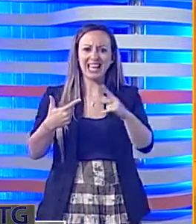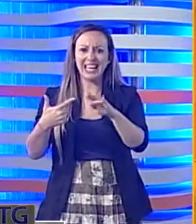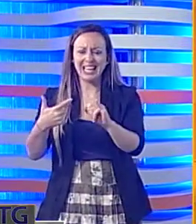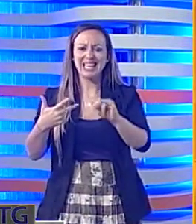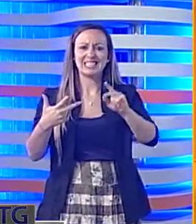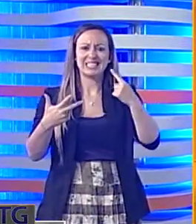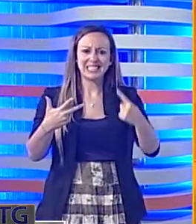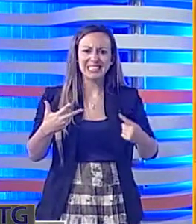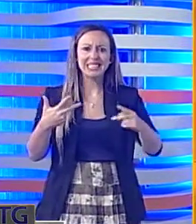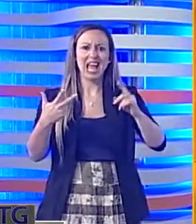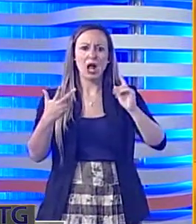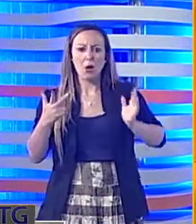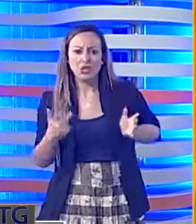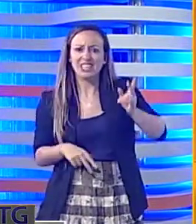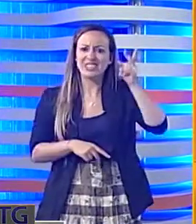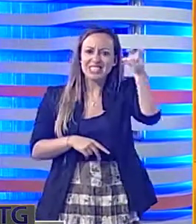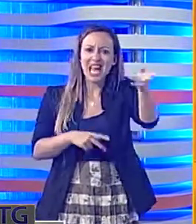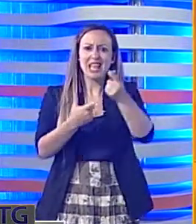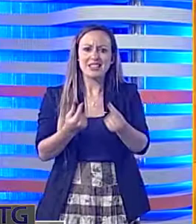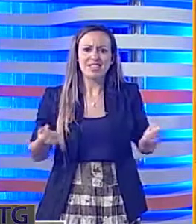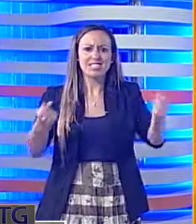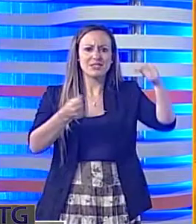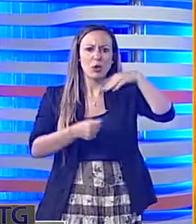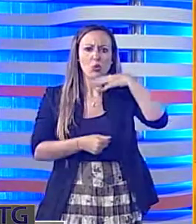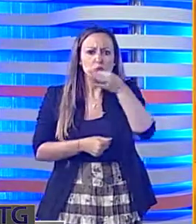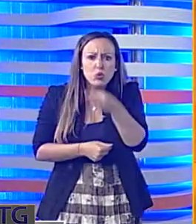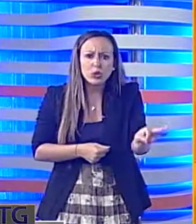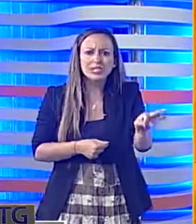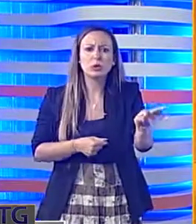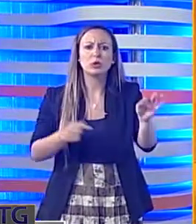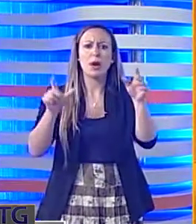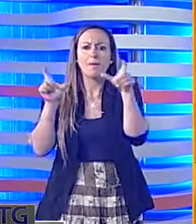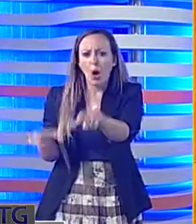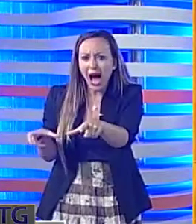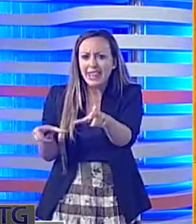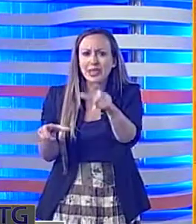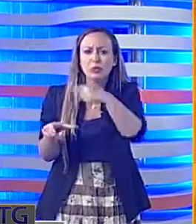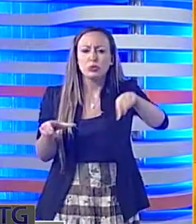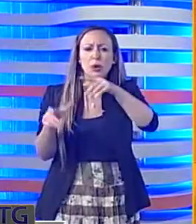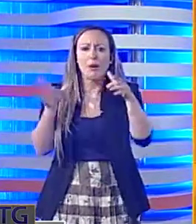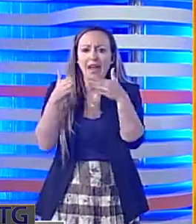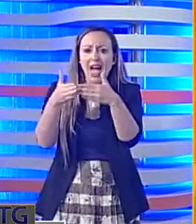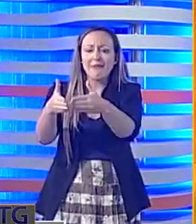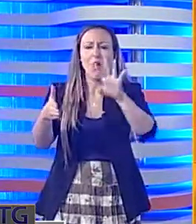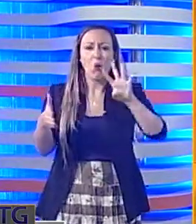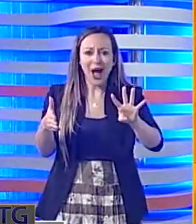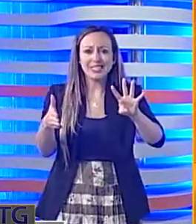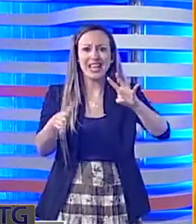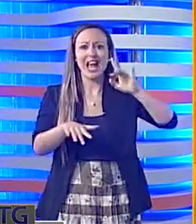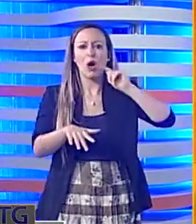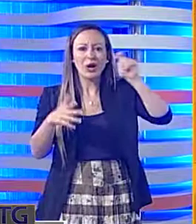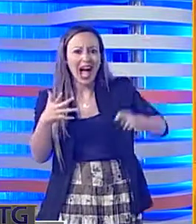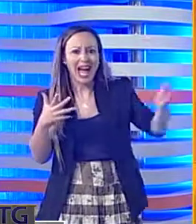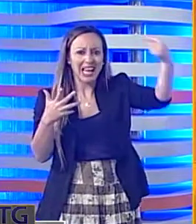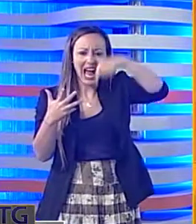pakistani, migranti siriani. La Guardia di Finanza è riuscita a bloccare a bordo una barca con quattro